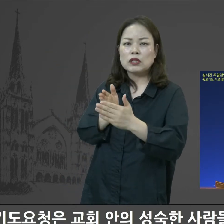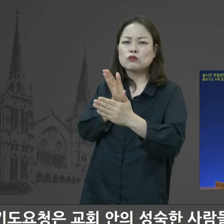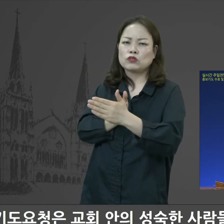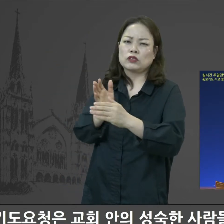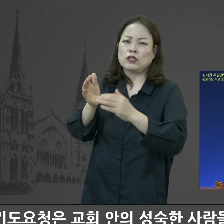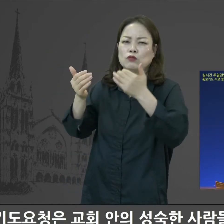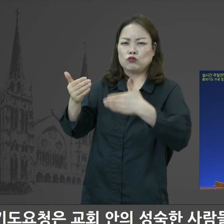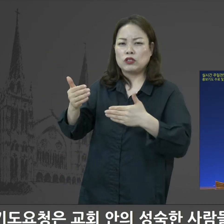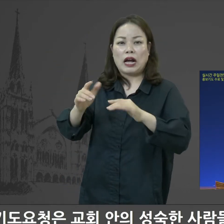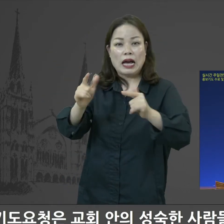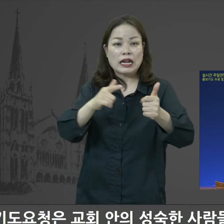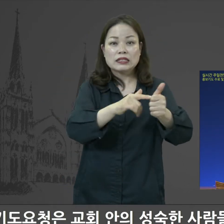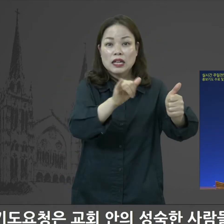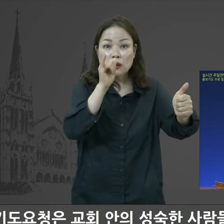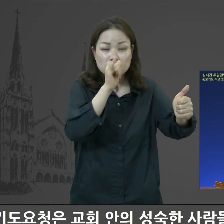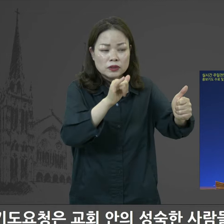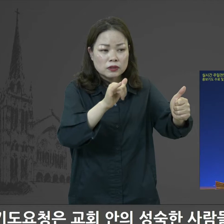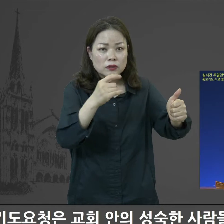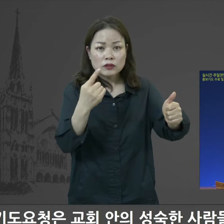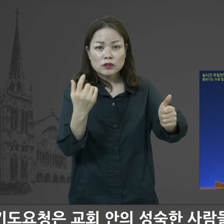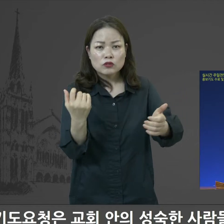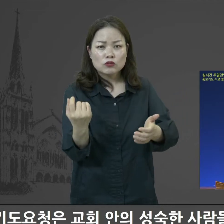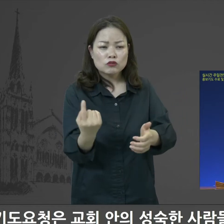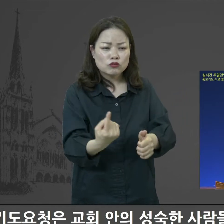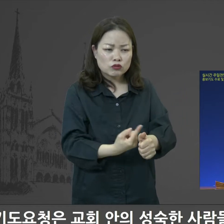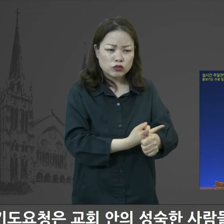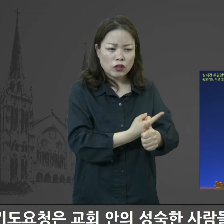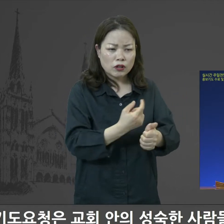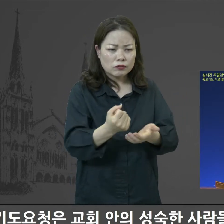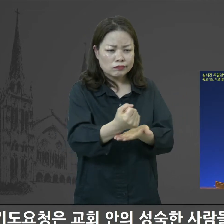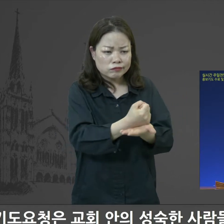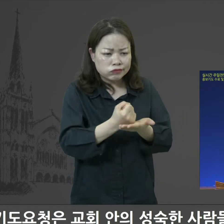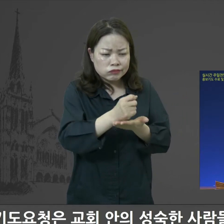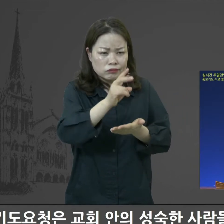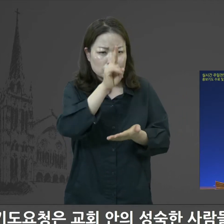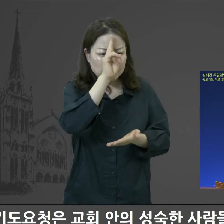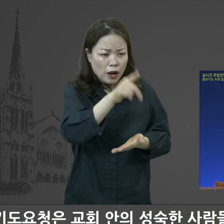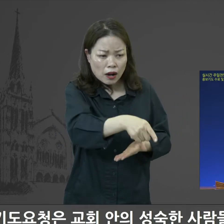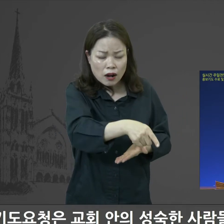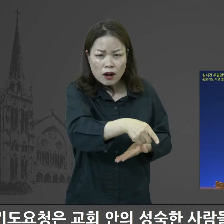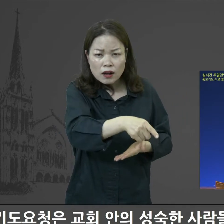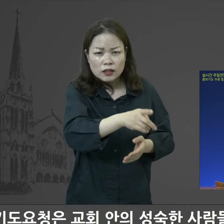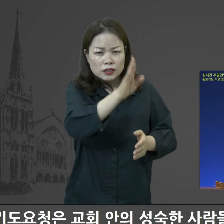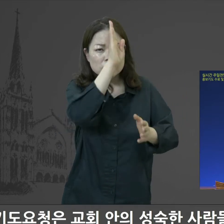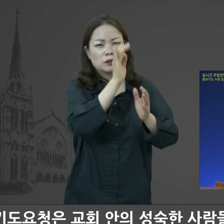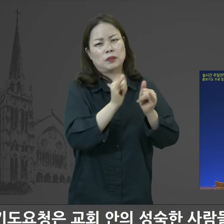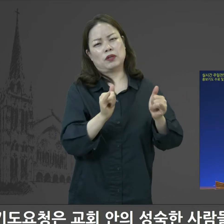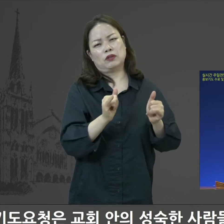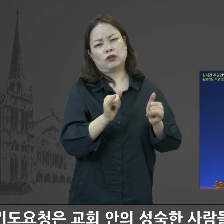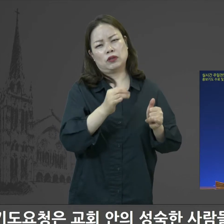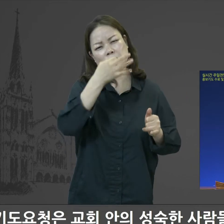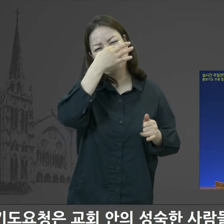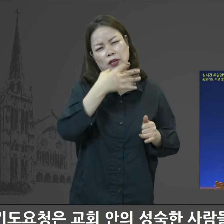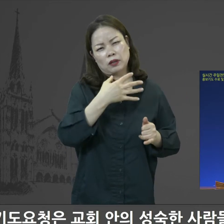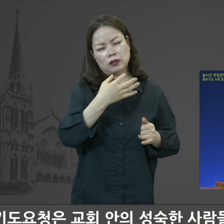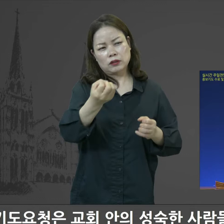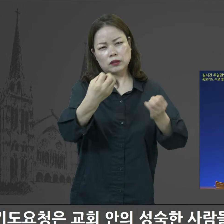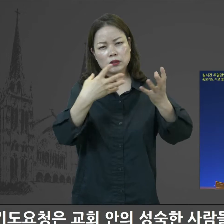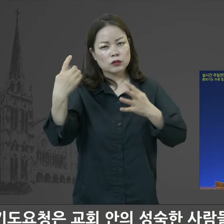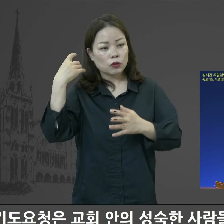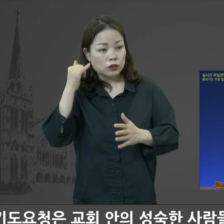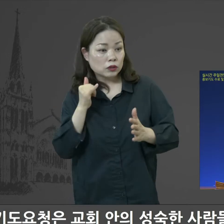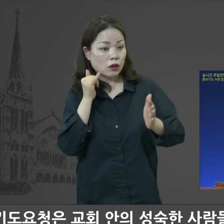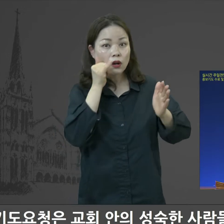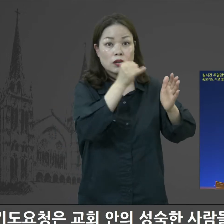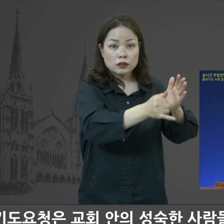계셔요. 그러다가 우연히 다른 성도들을 통해서 질병으로 힘들어한다는 이야기를 듣고 전화를